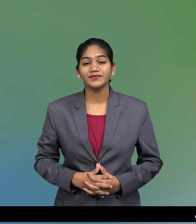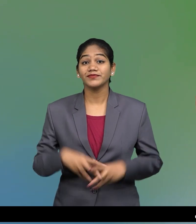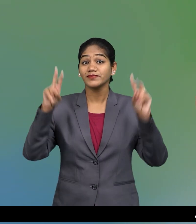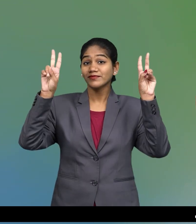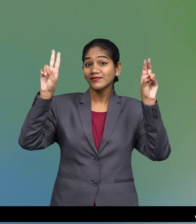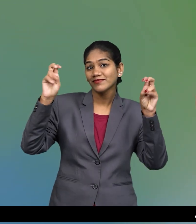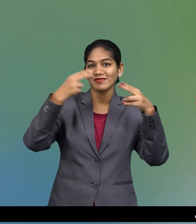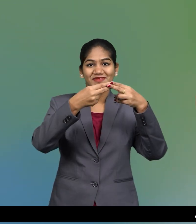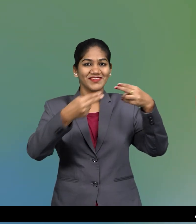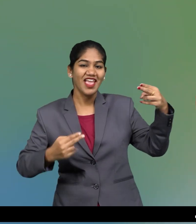ముగింపు.